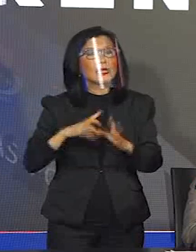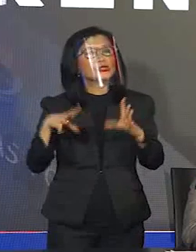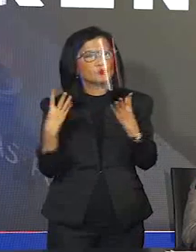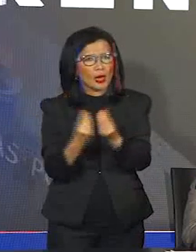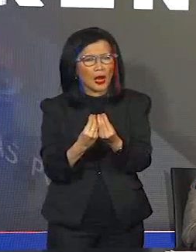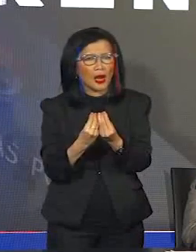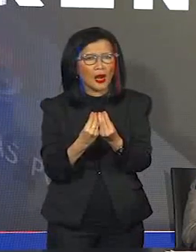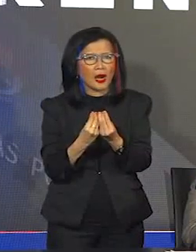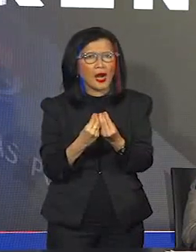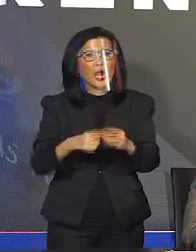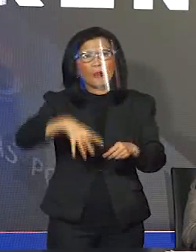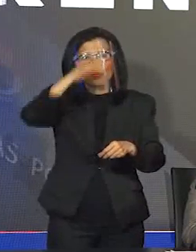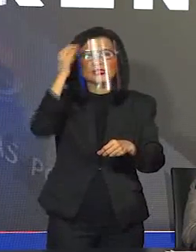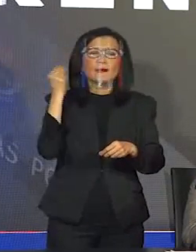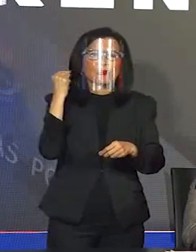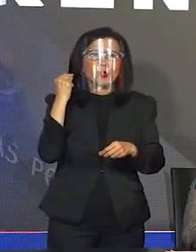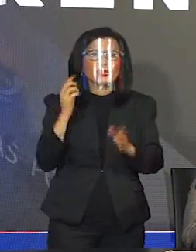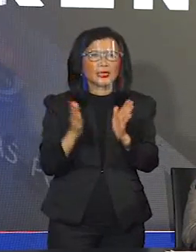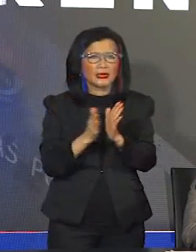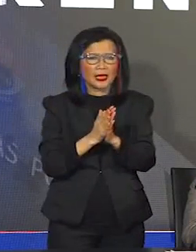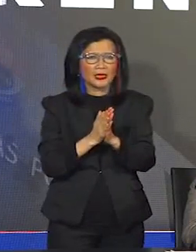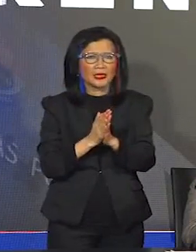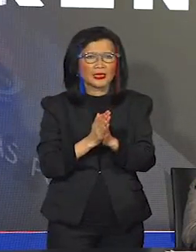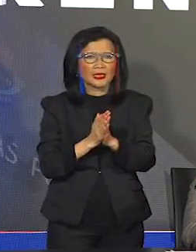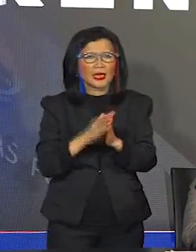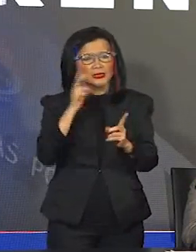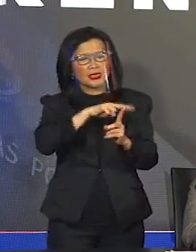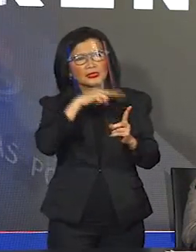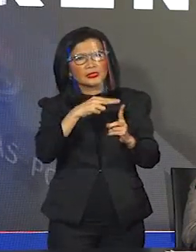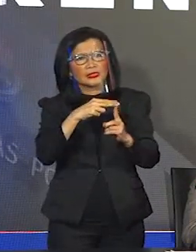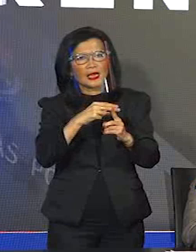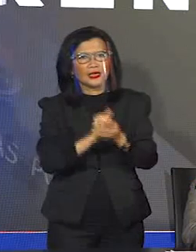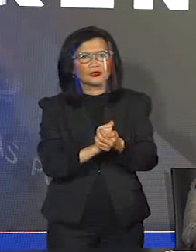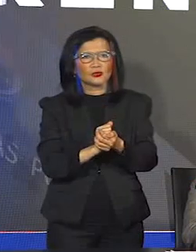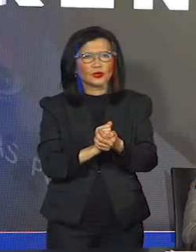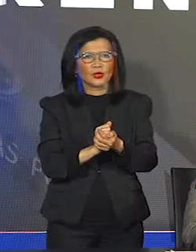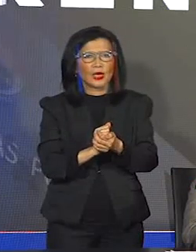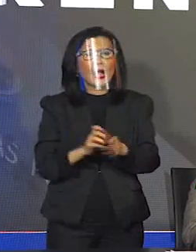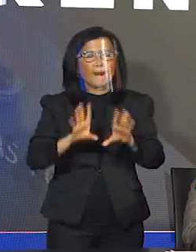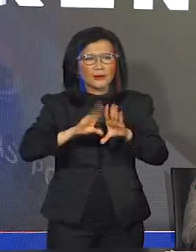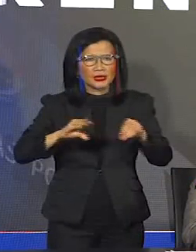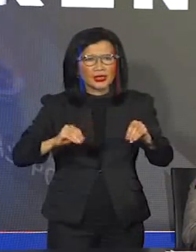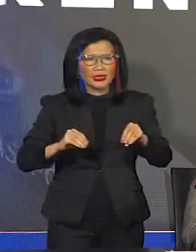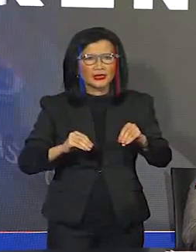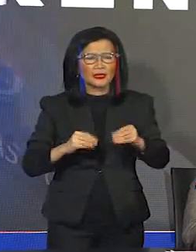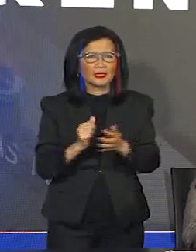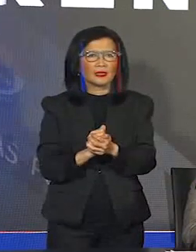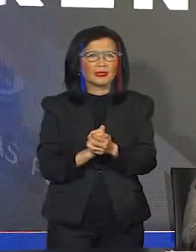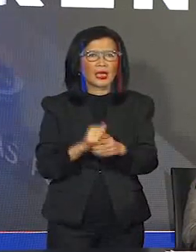kuantitas polwan maupun dari segi pembinaan karir dengan